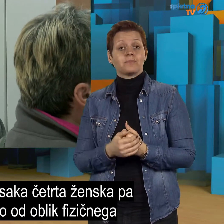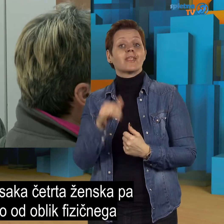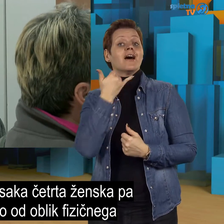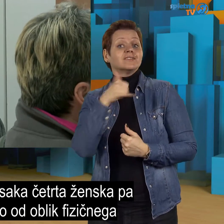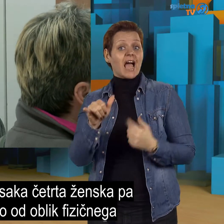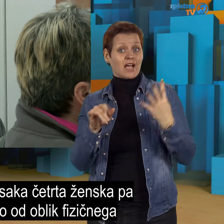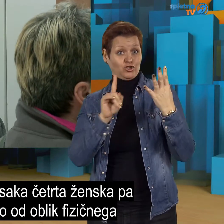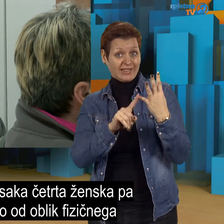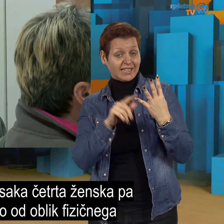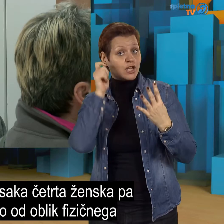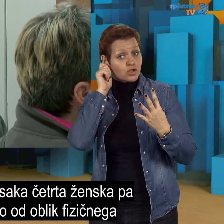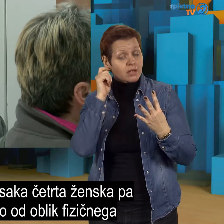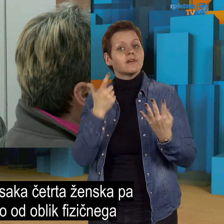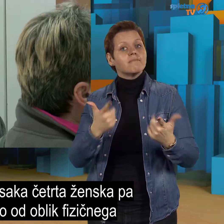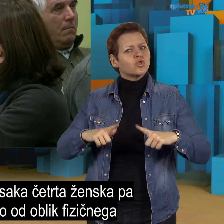nasilja.